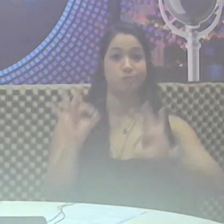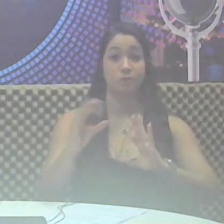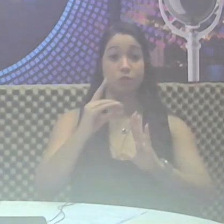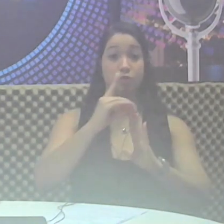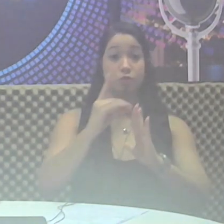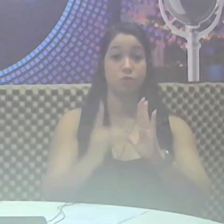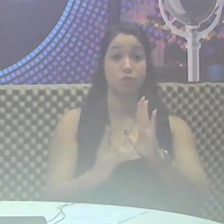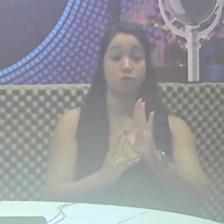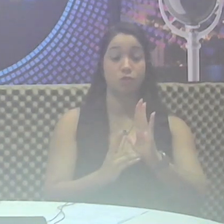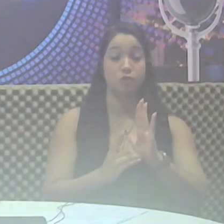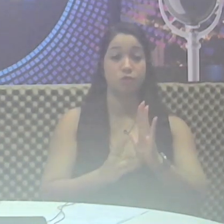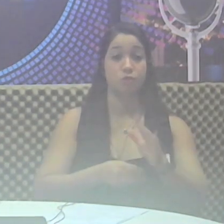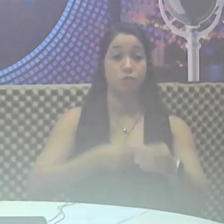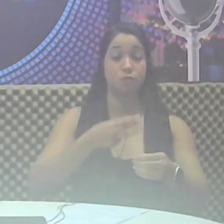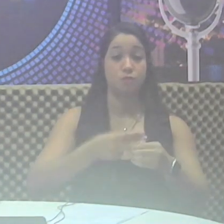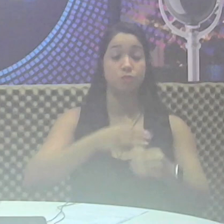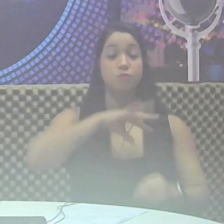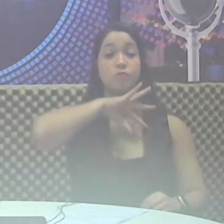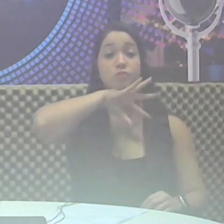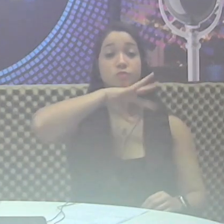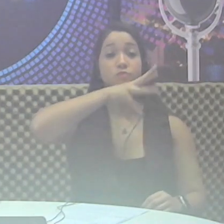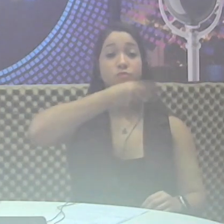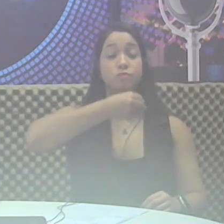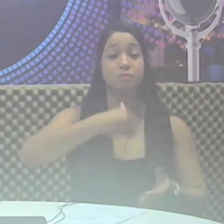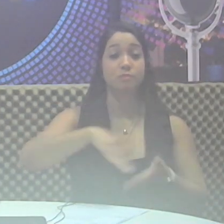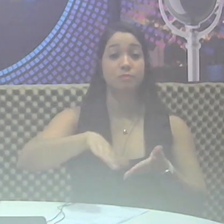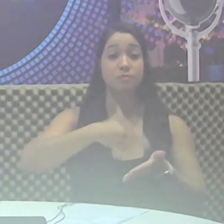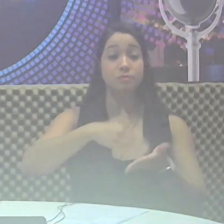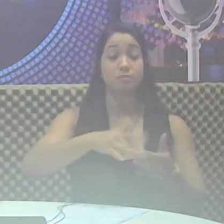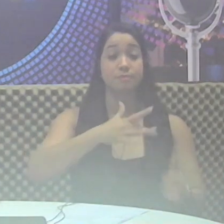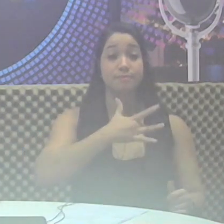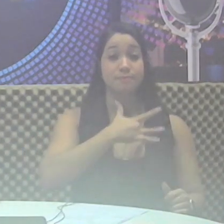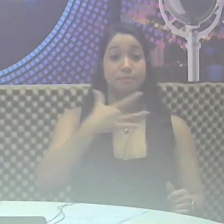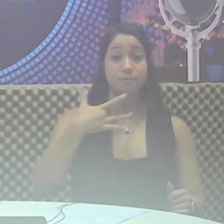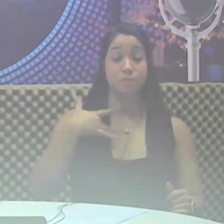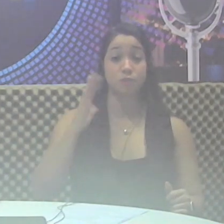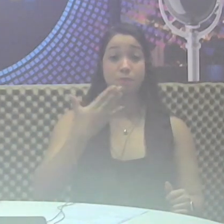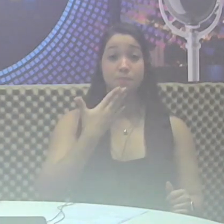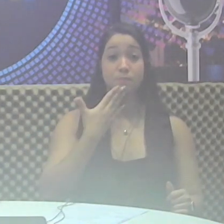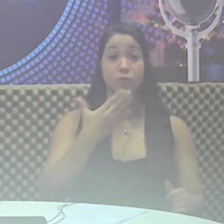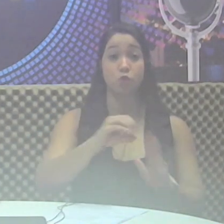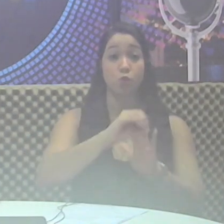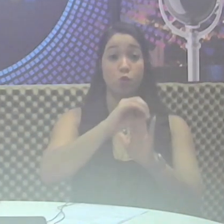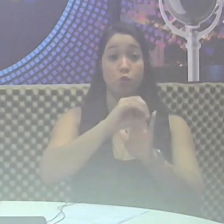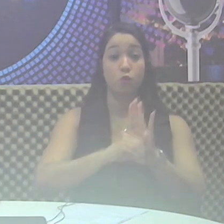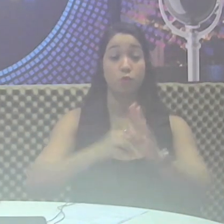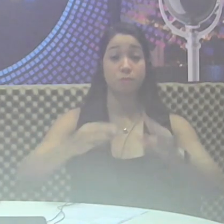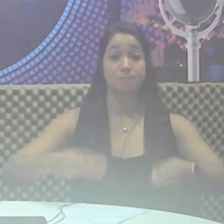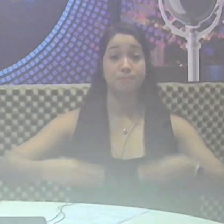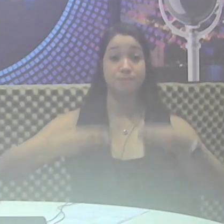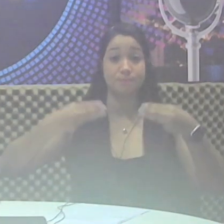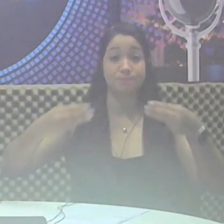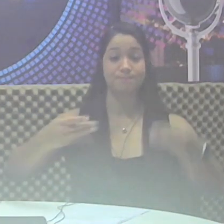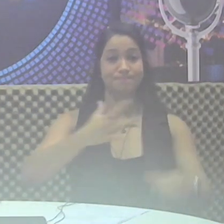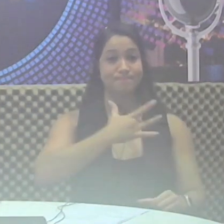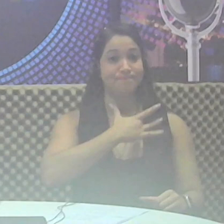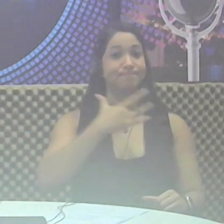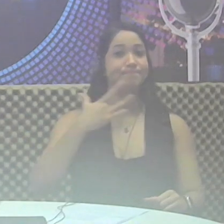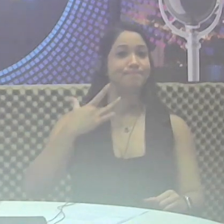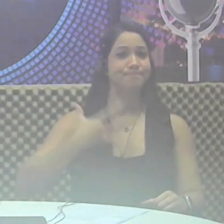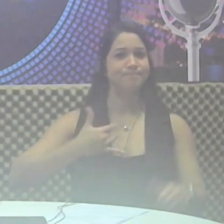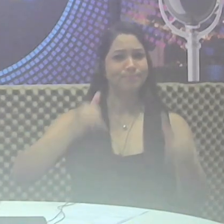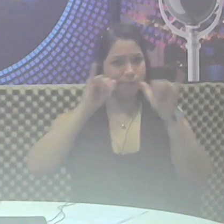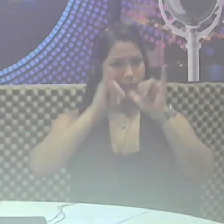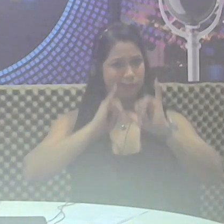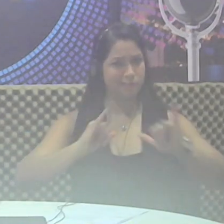do prefeito Odelmo Leão, a Secretaria Municipal de Saúde já enviou ofício ao Ministério da Saúde,